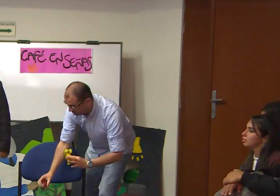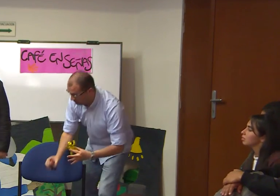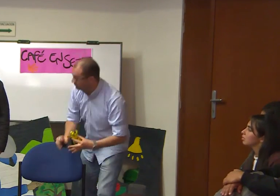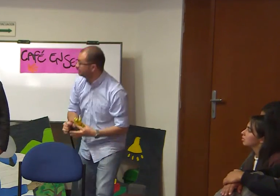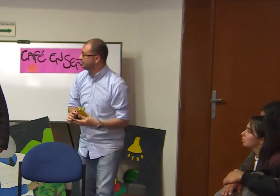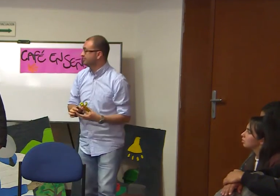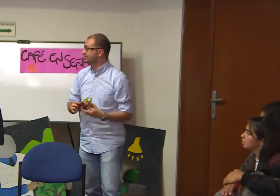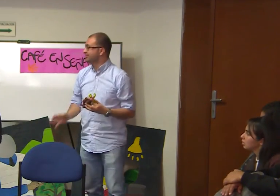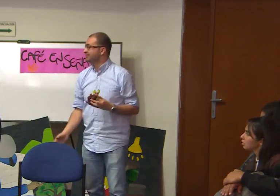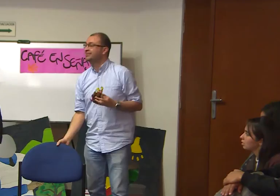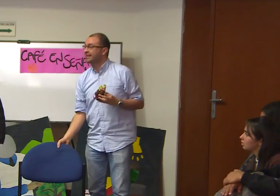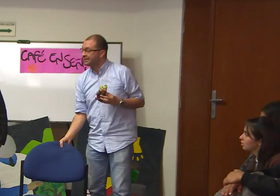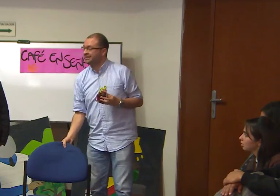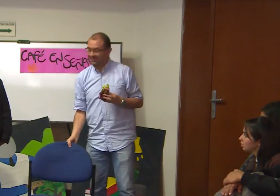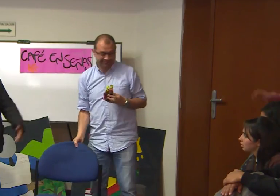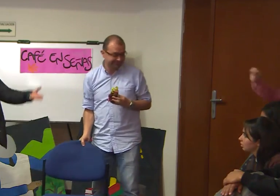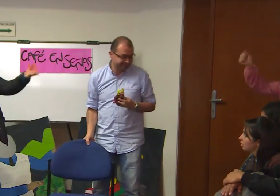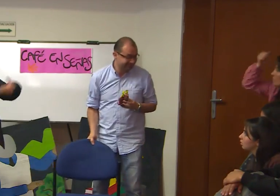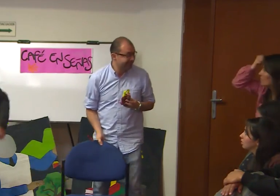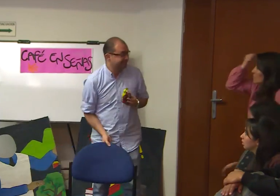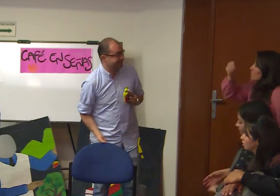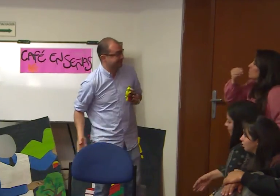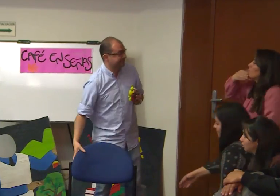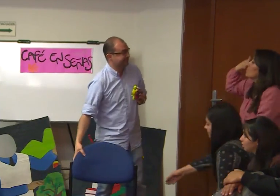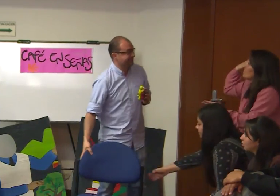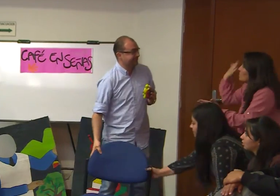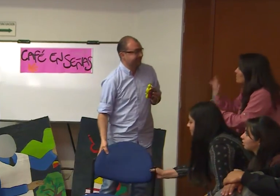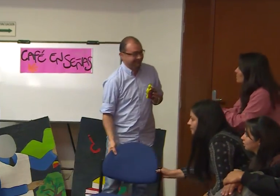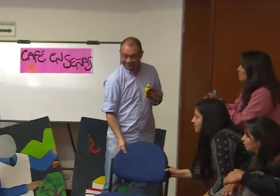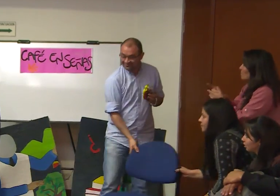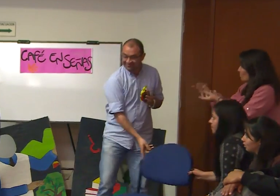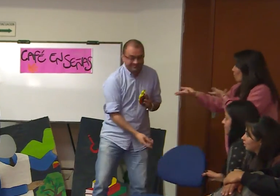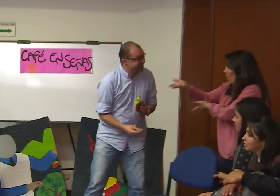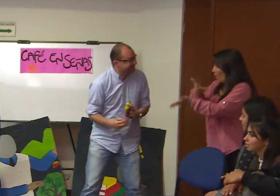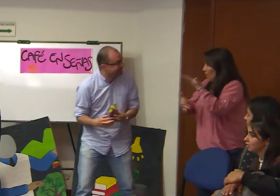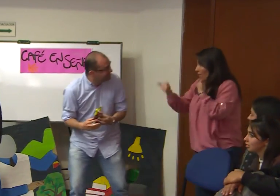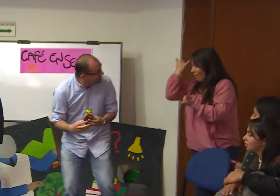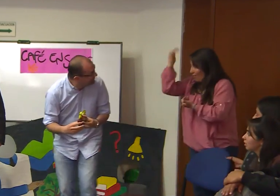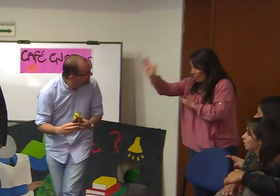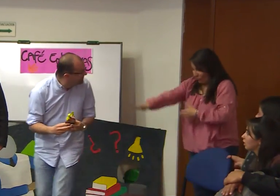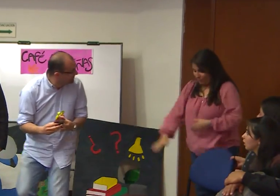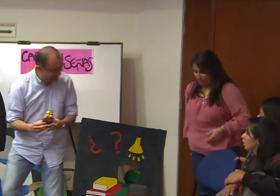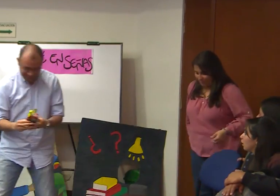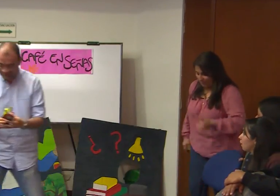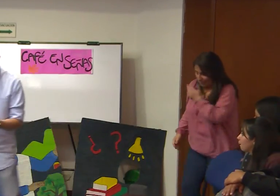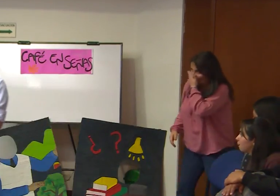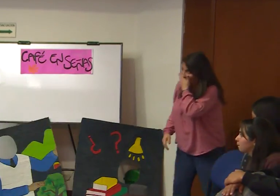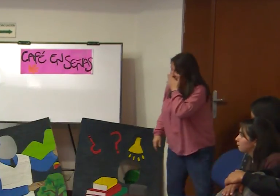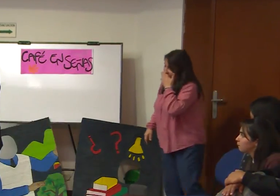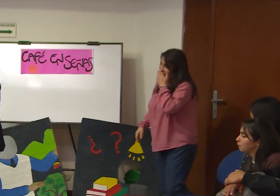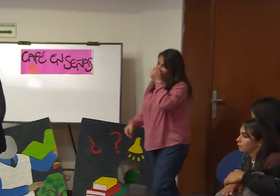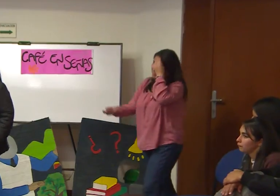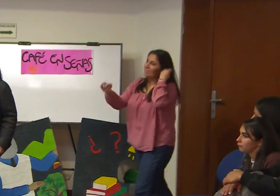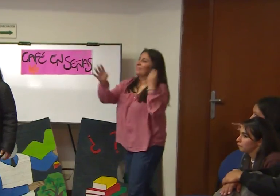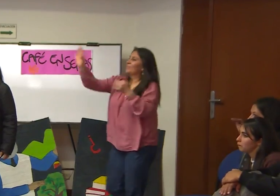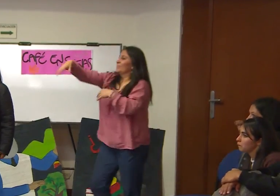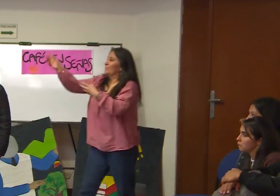Profe, muchas gracias por ese compartir. Y vaya, devuélvale a la profesora